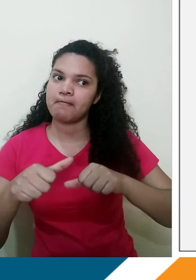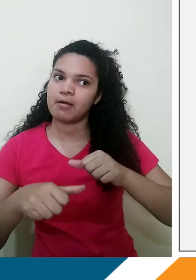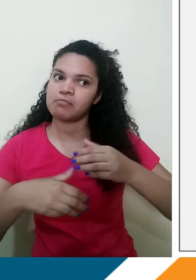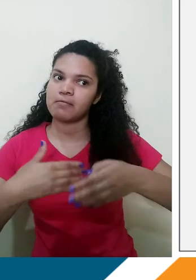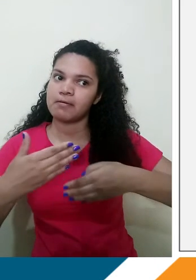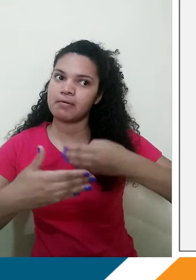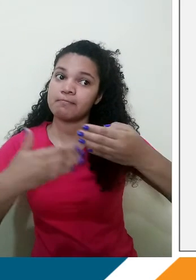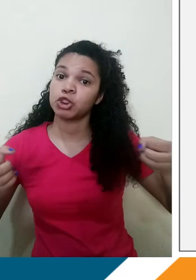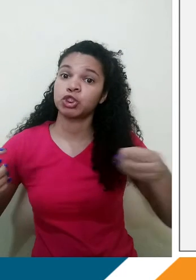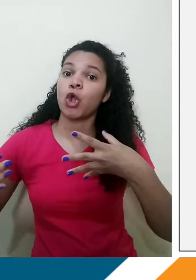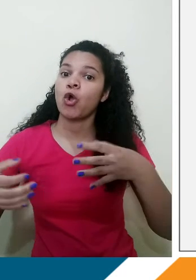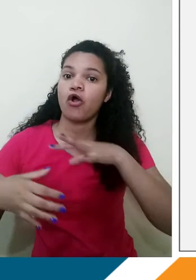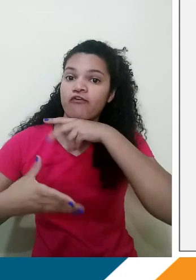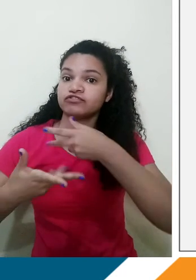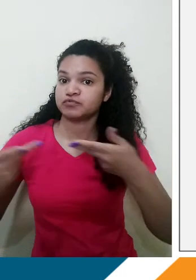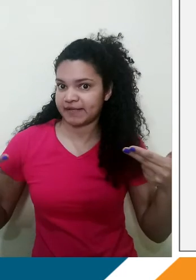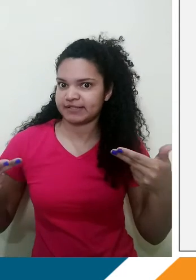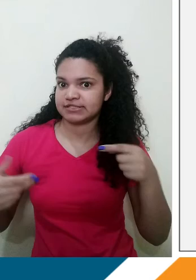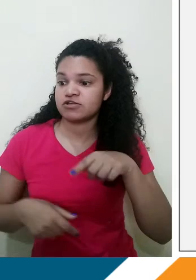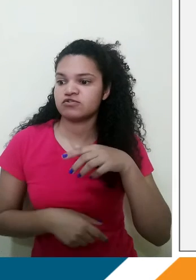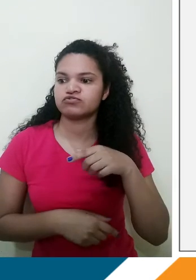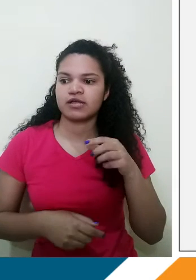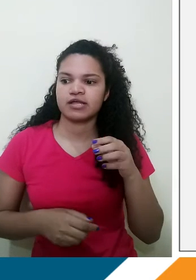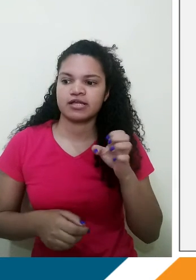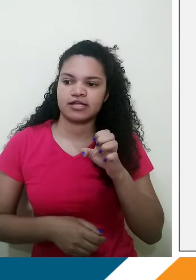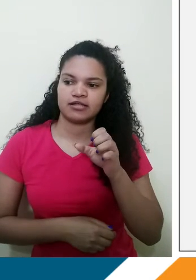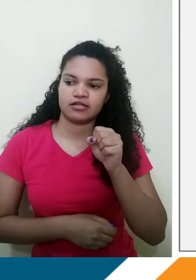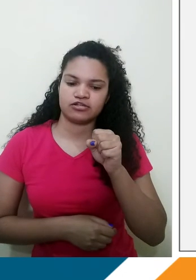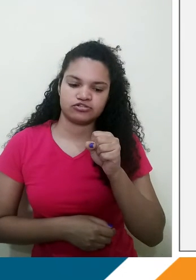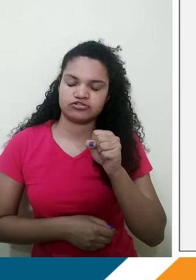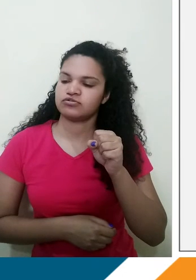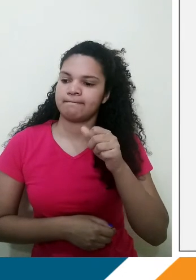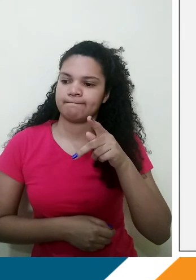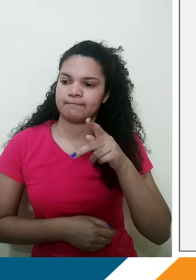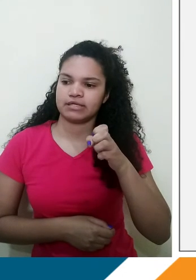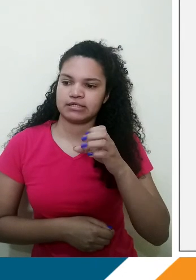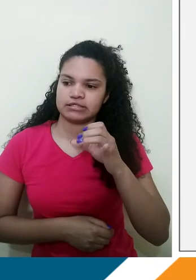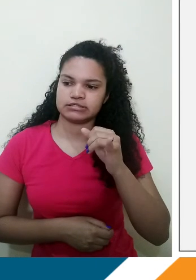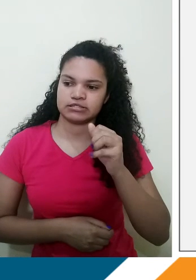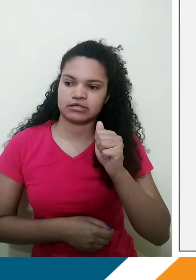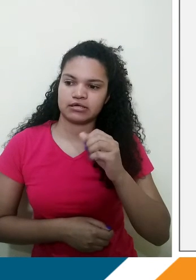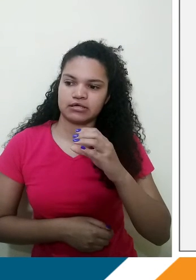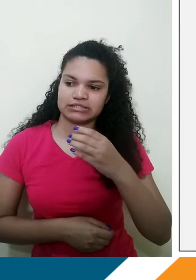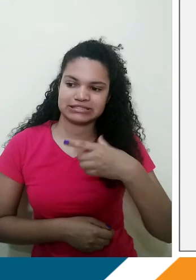a especiação alopátrica. Então nós temos como resposta certa a letra C.